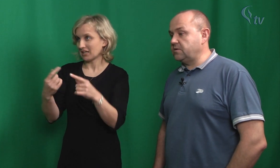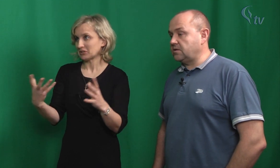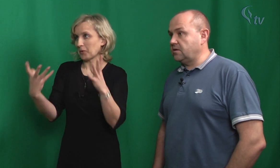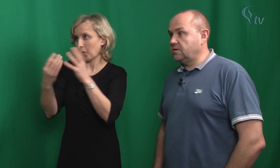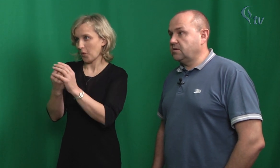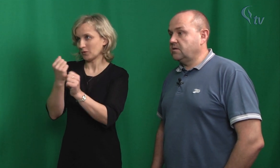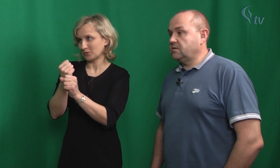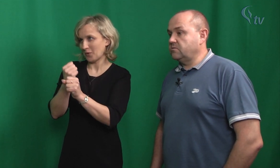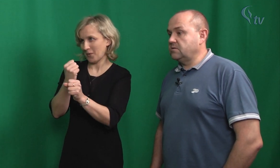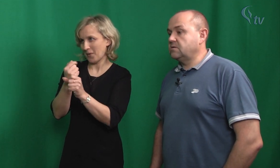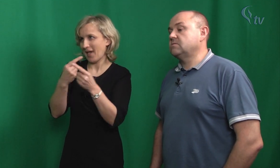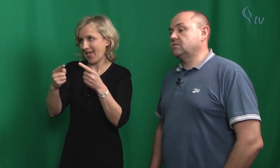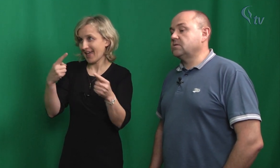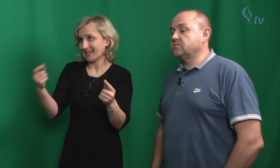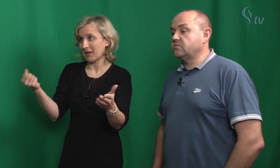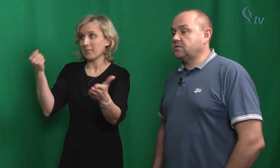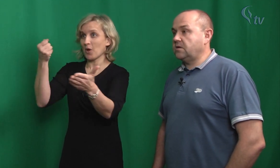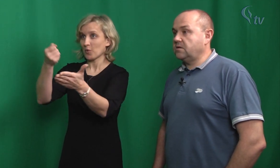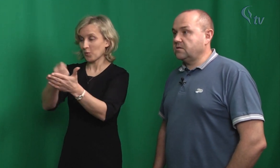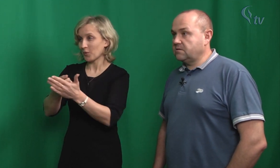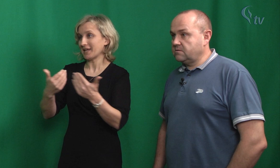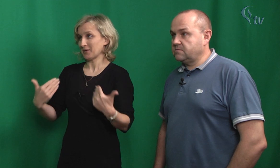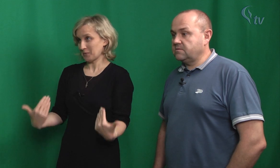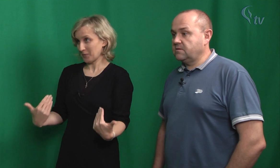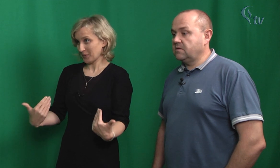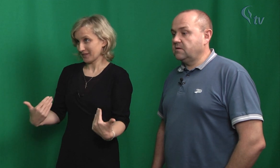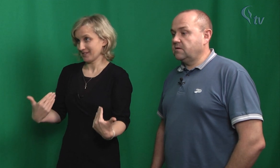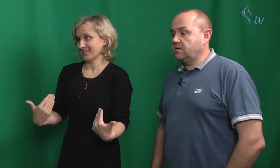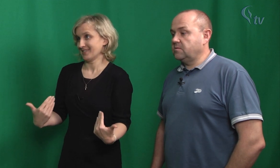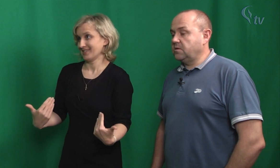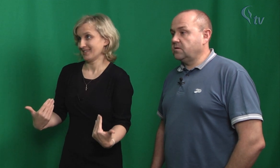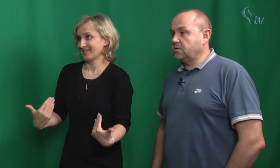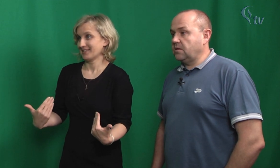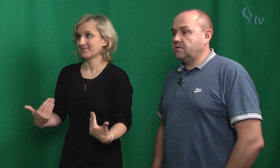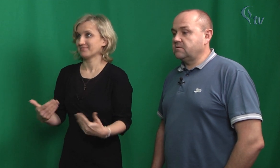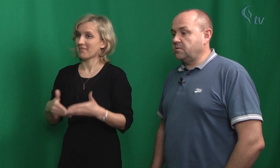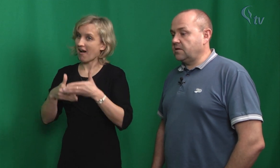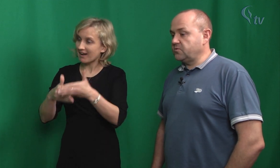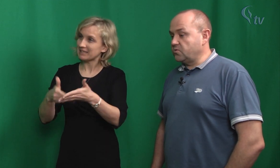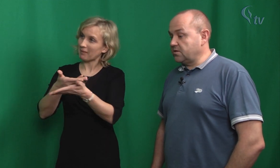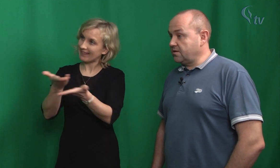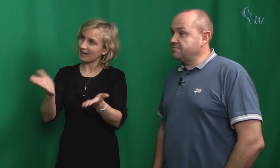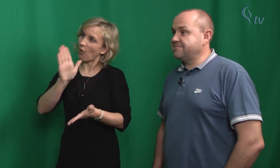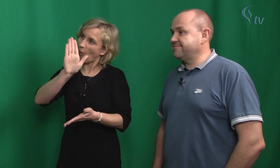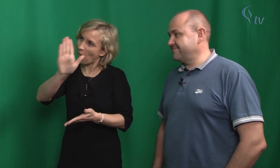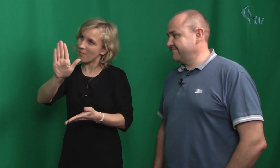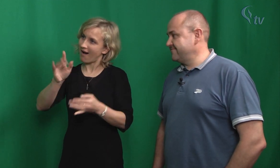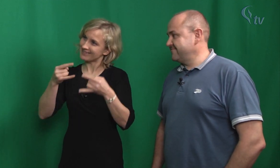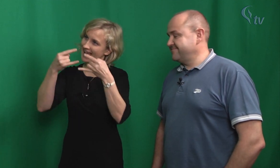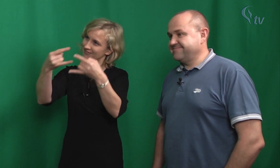viisil. Kuni siis on asi jõudnud selleni, et me aitame teil oma televisiooni teha.